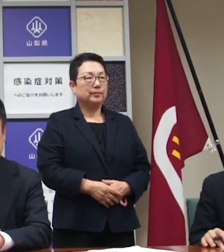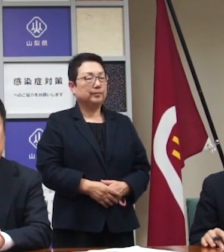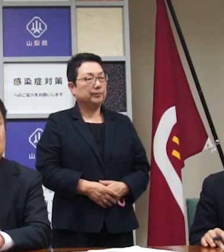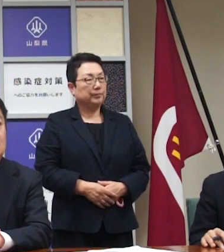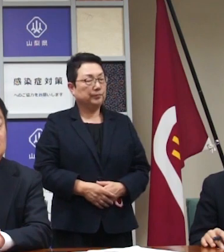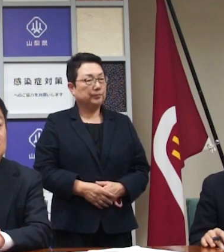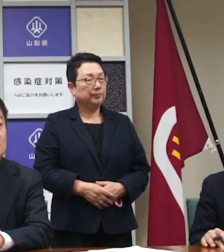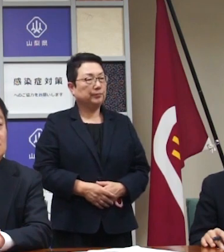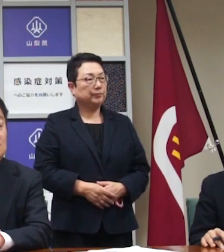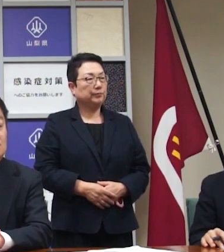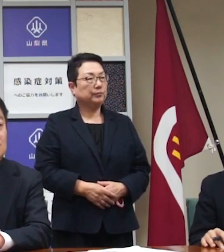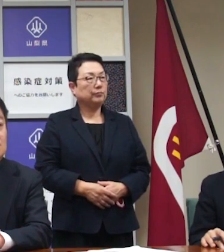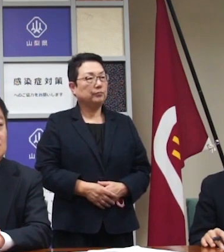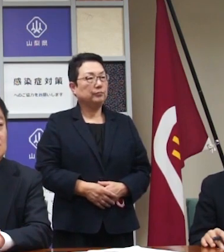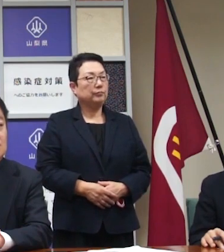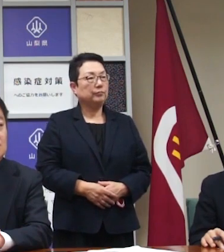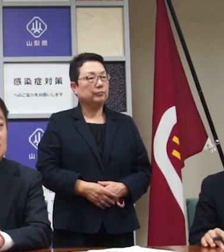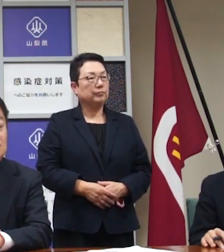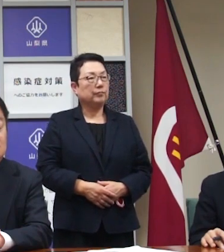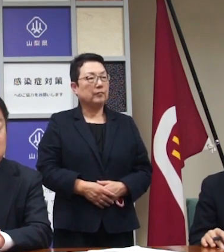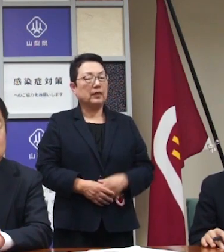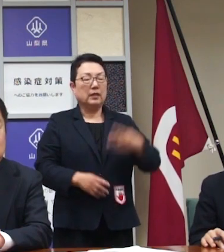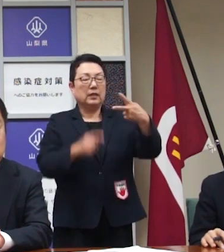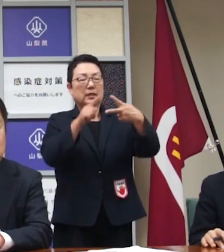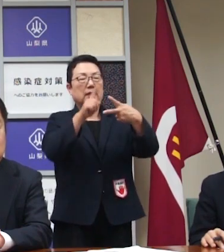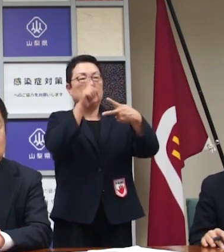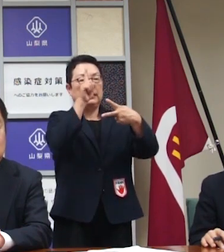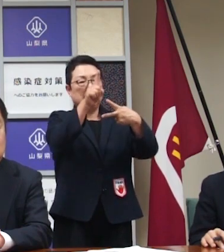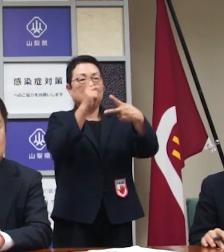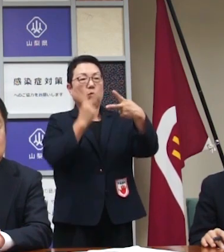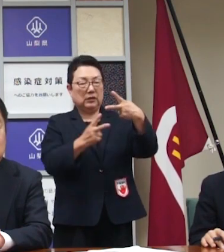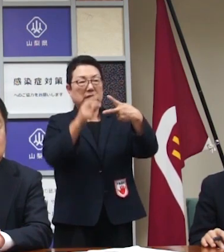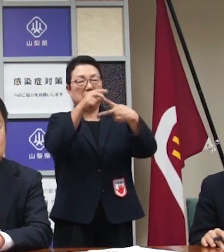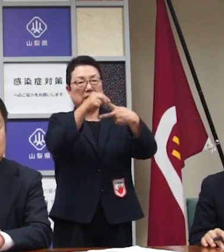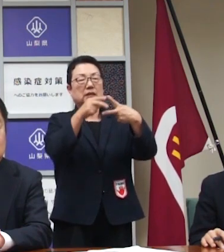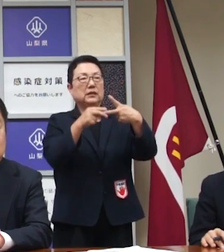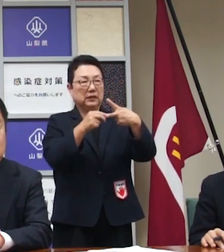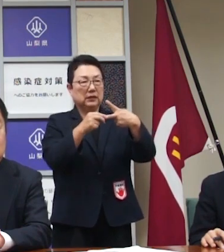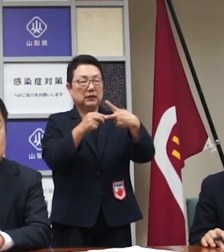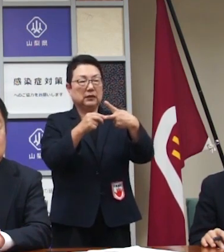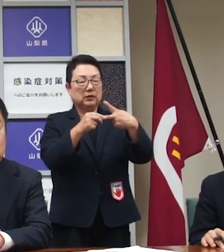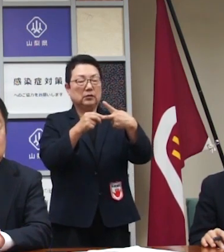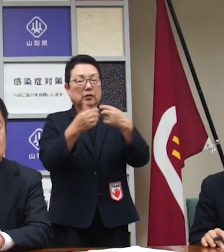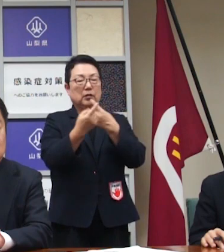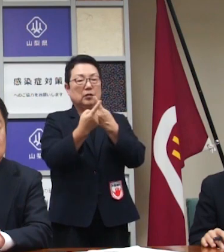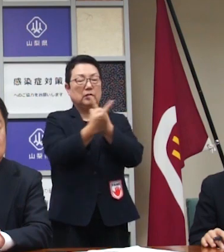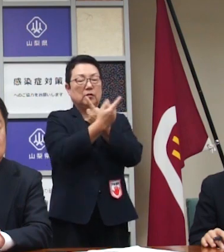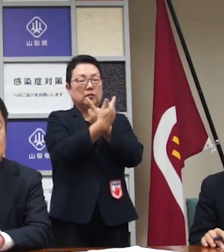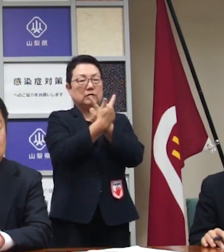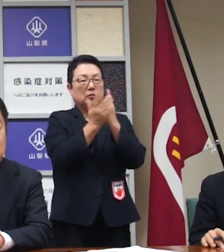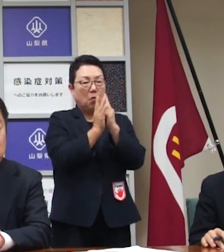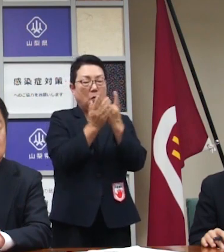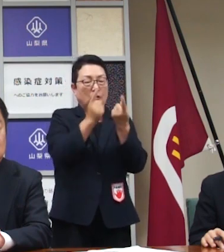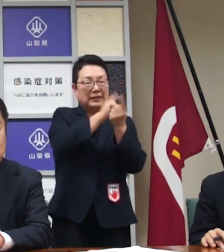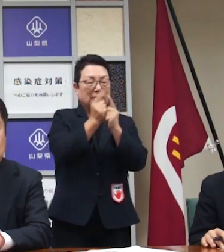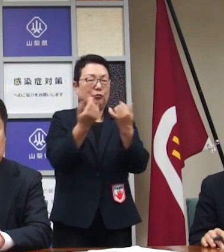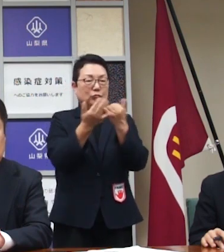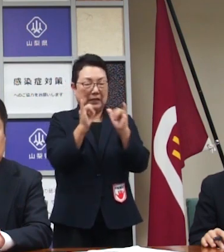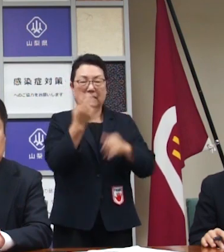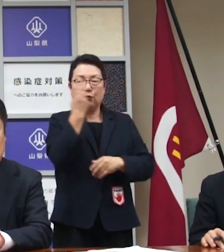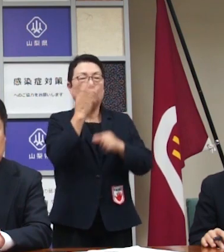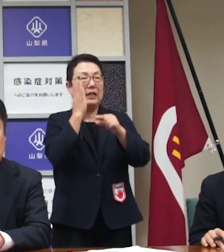はい、と1と2それぞれなんですけども、濃厚接触者については調査中ということですけれ